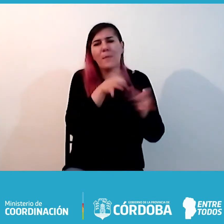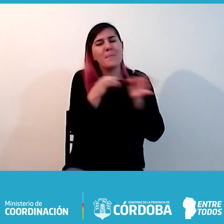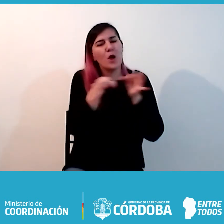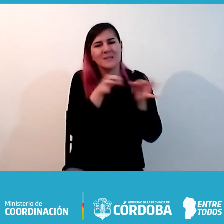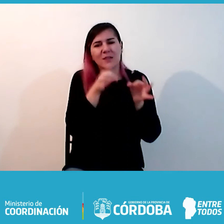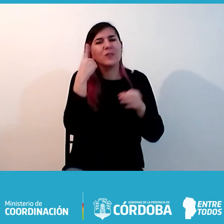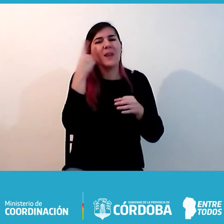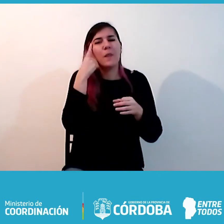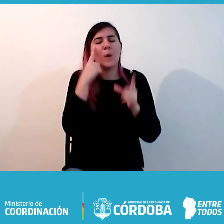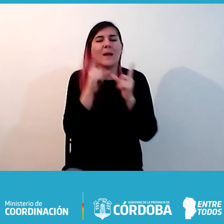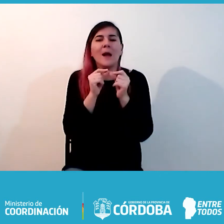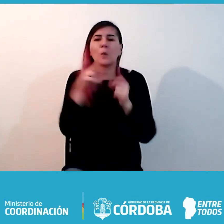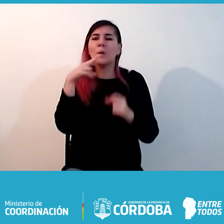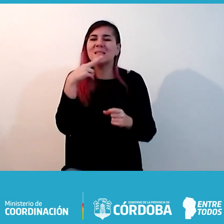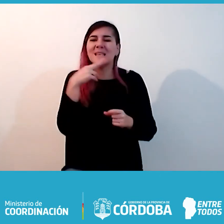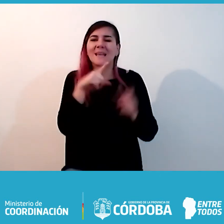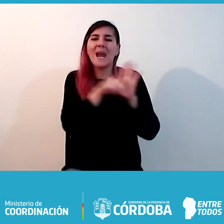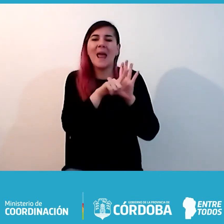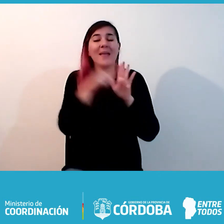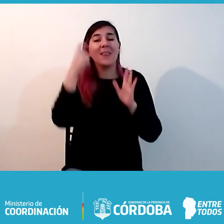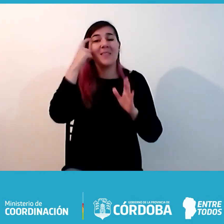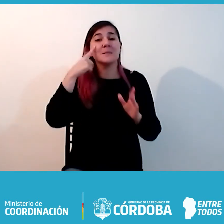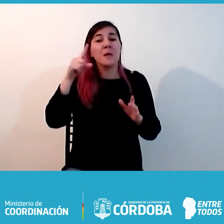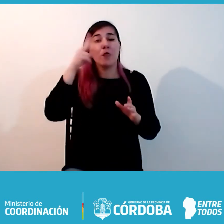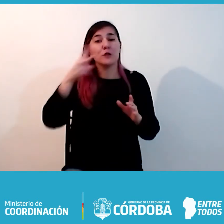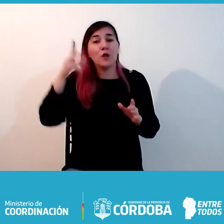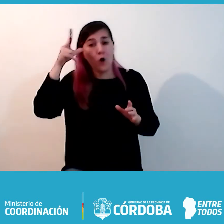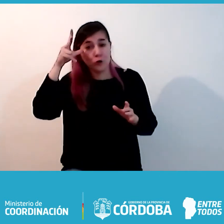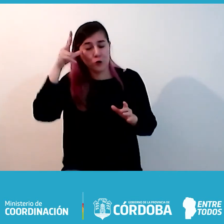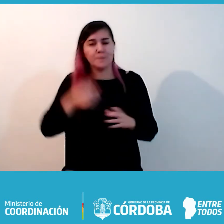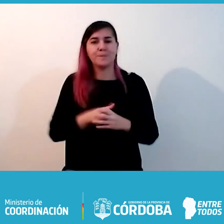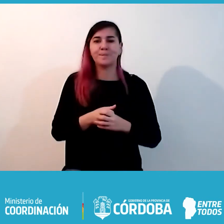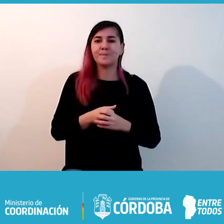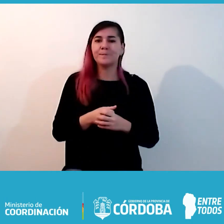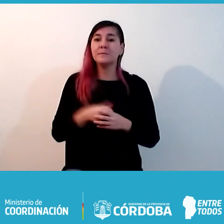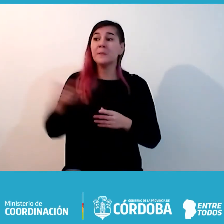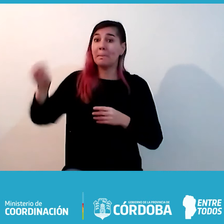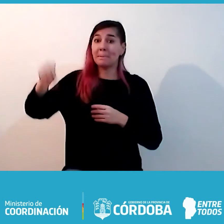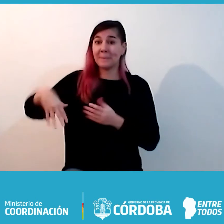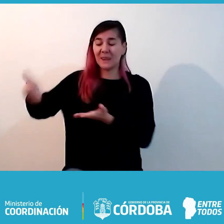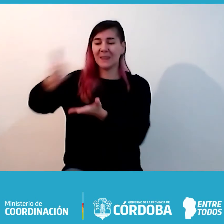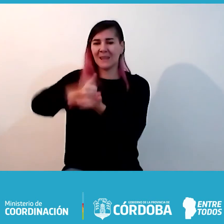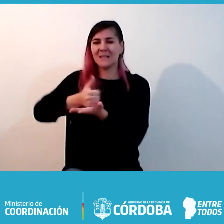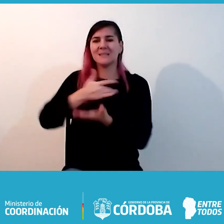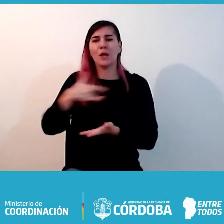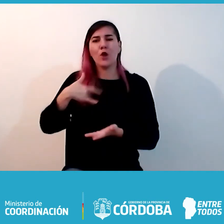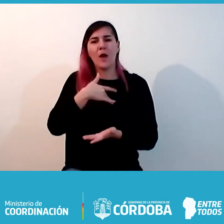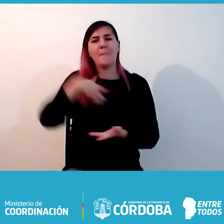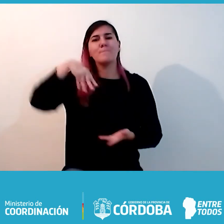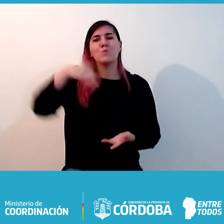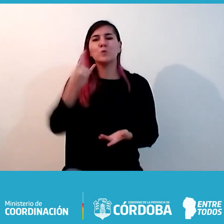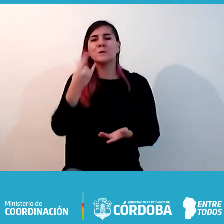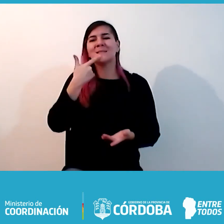el artículo 17 de la ley 10.208. Encontrándose en la sala la señora Musacchio María Belén,